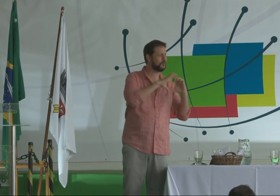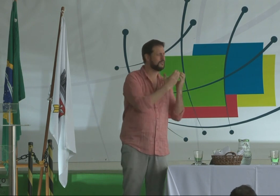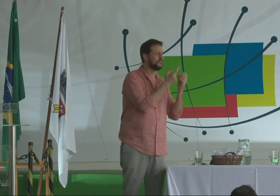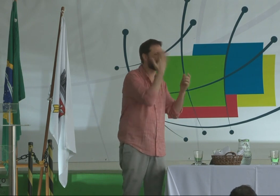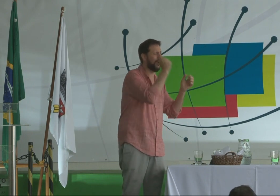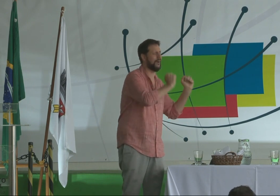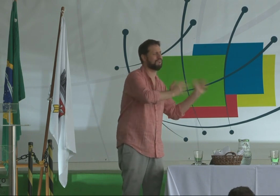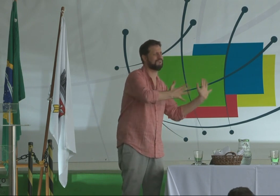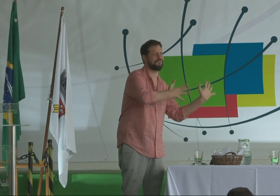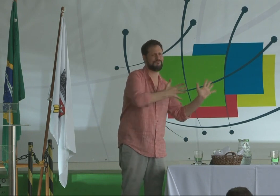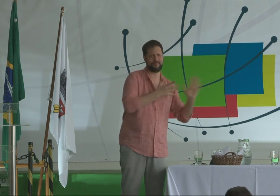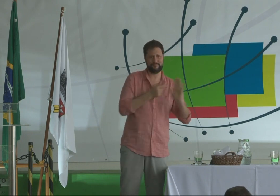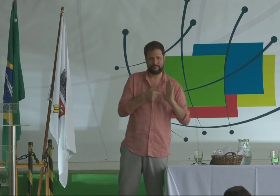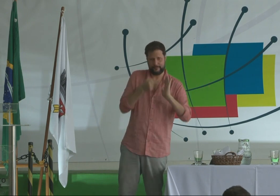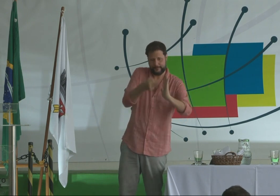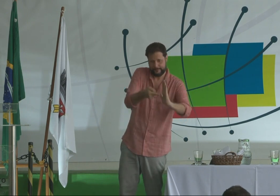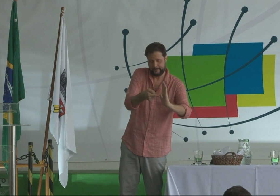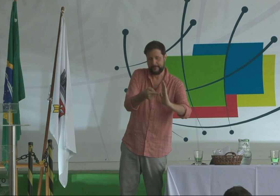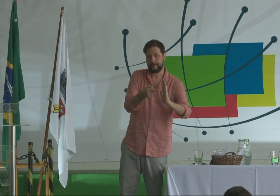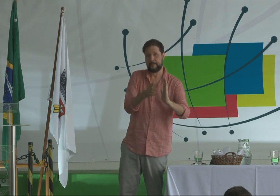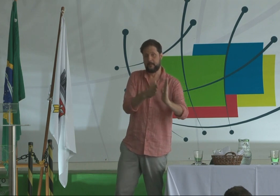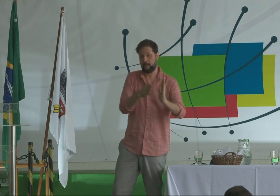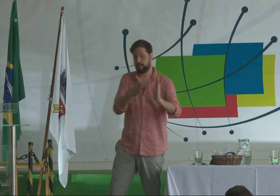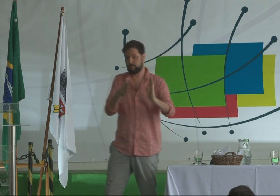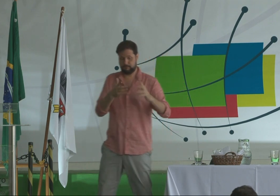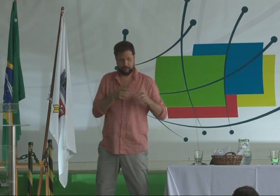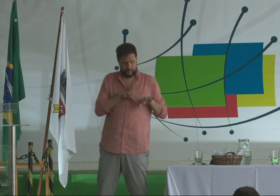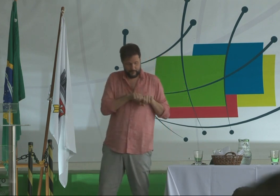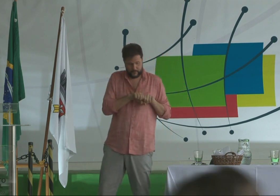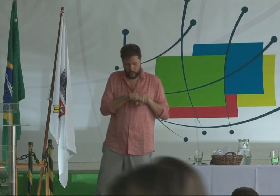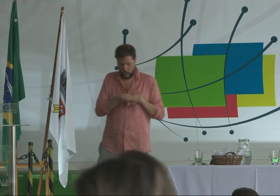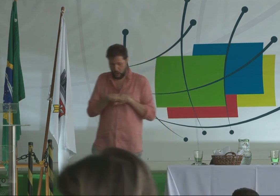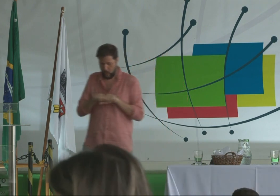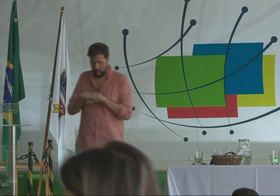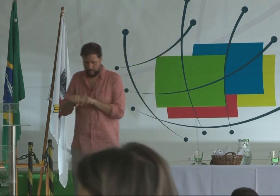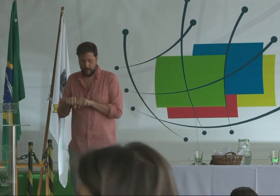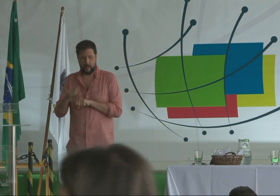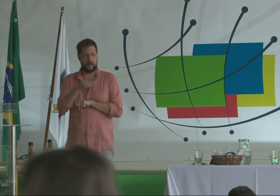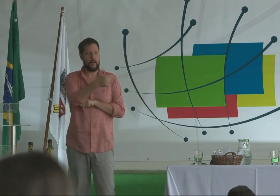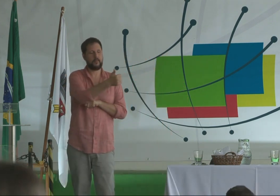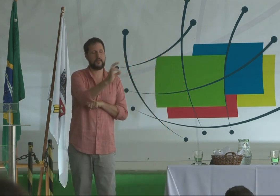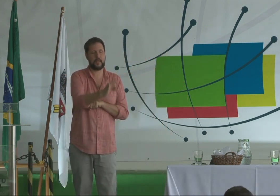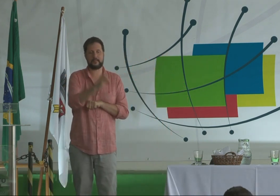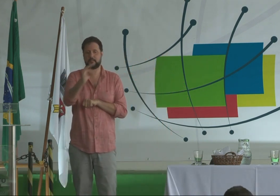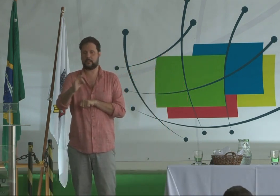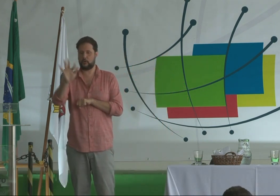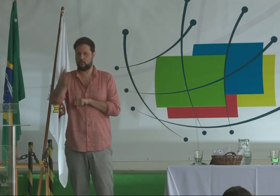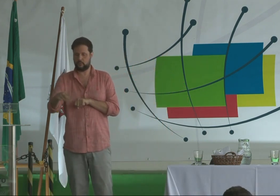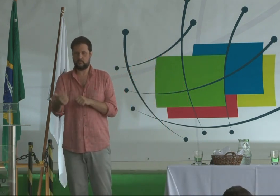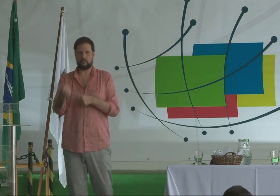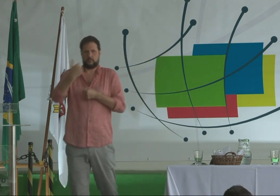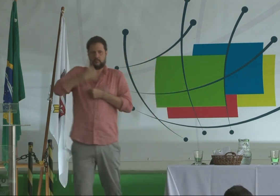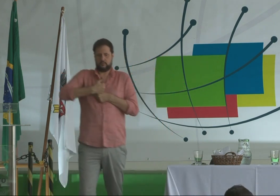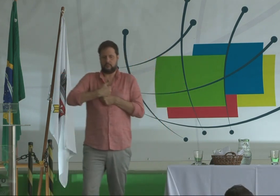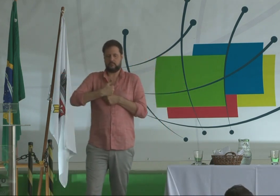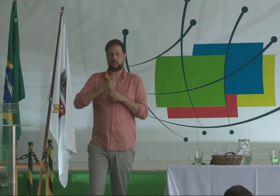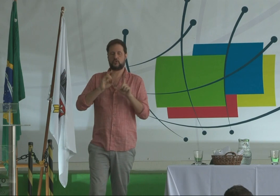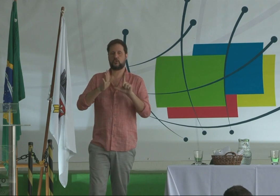que tem essa competência? todo mundo sabe a língua de sinais, aí criou-se o ProLibras. Abriu o Letras Livras, que é a graduação, e aí começou a